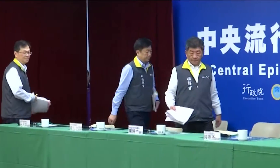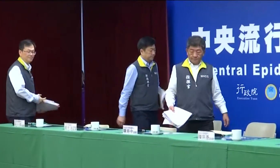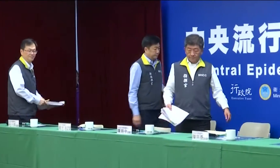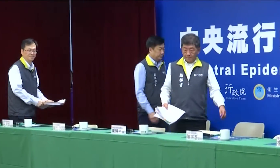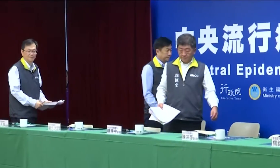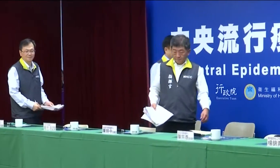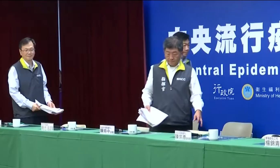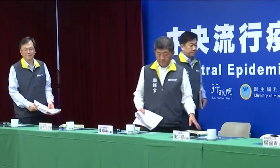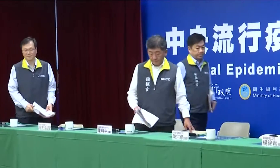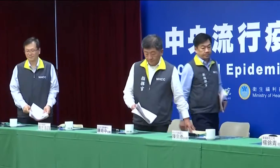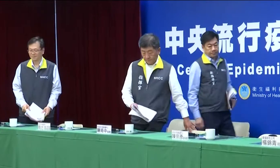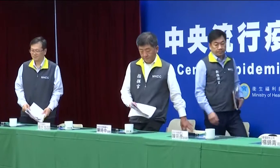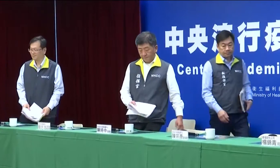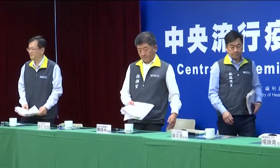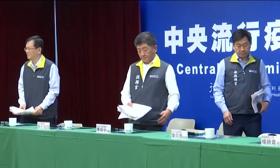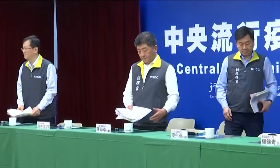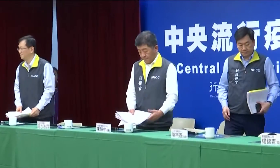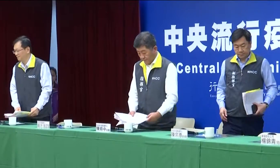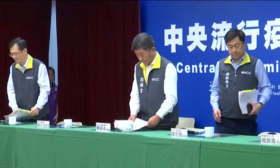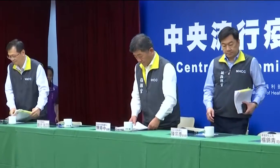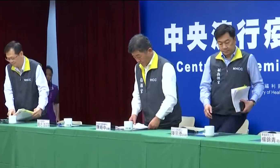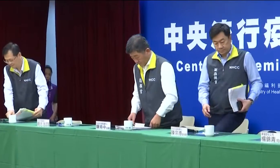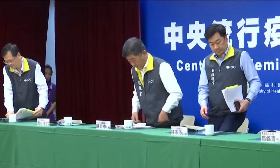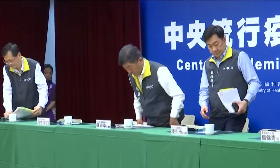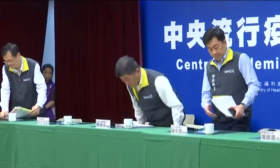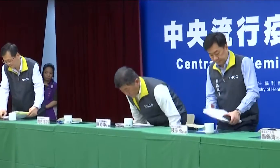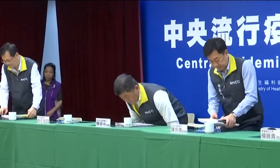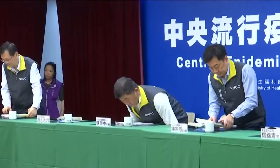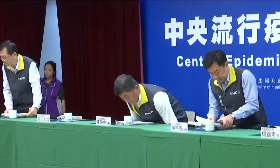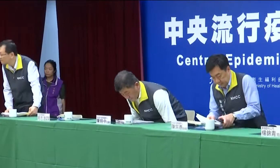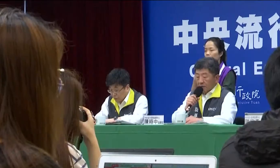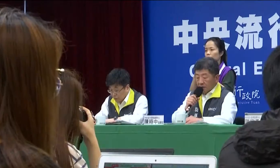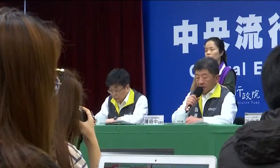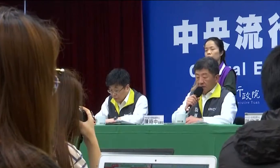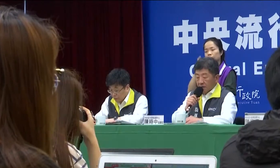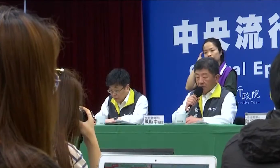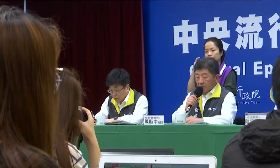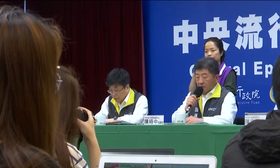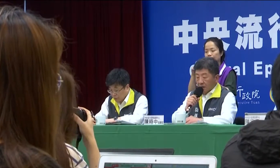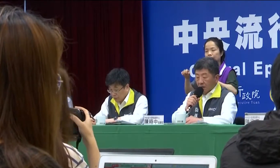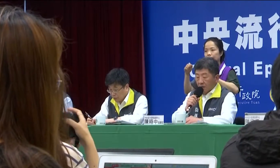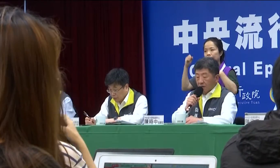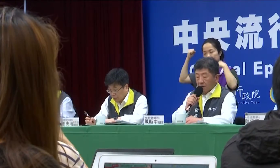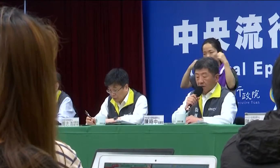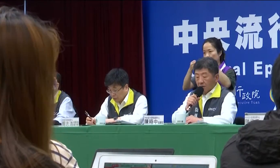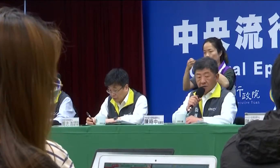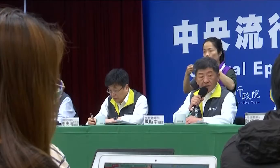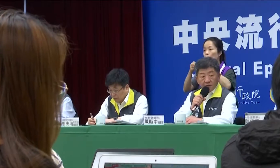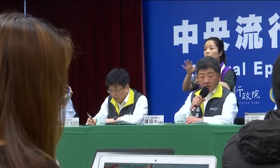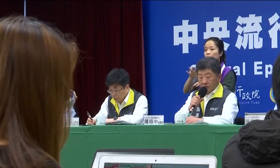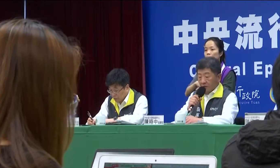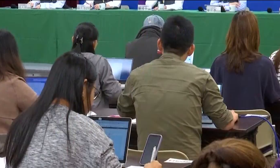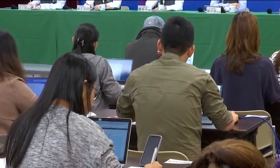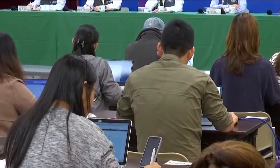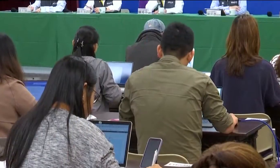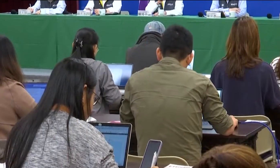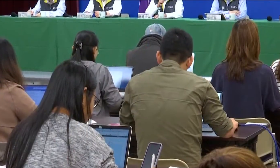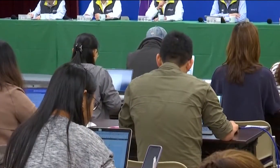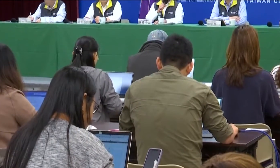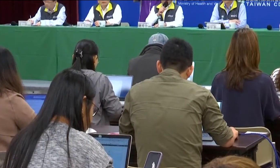国内武汉肺炎确诊病例数24号下午，流行疫情指挥中心公布新增20例后，晚上再增1例，是北部